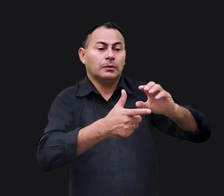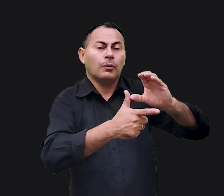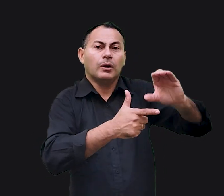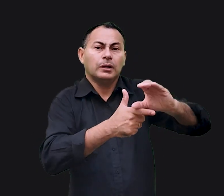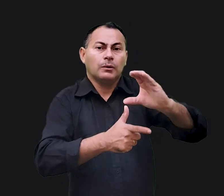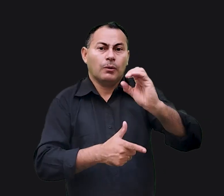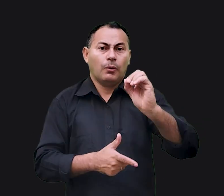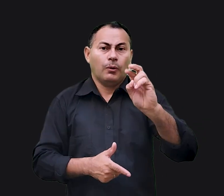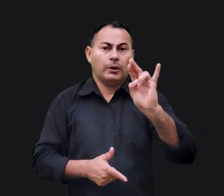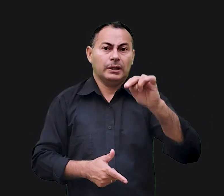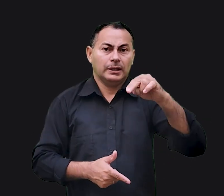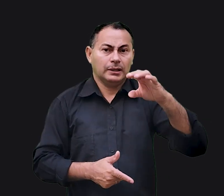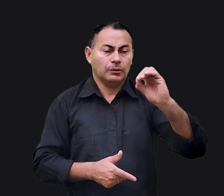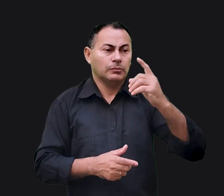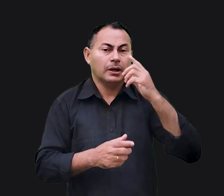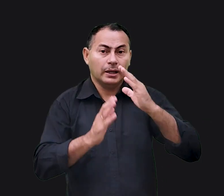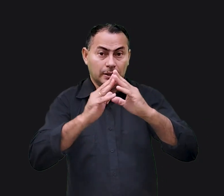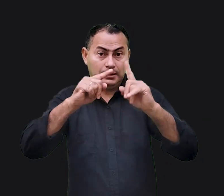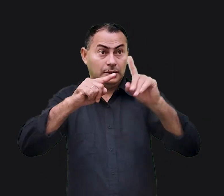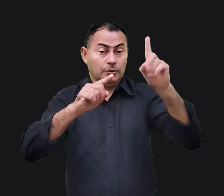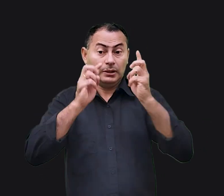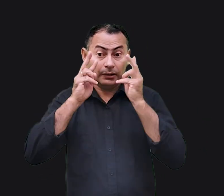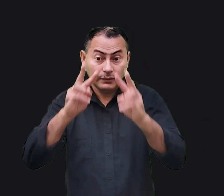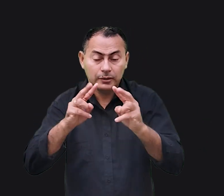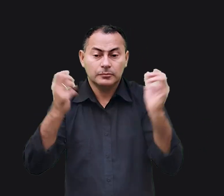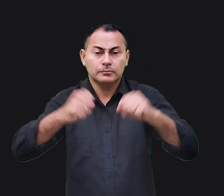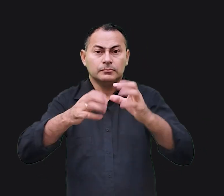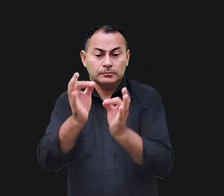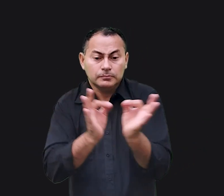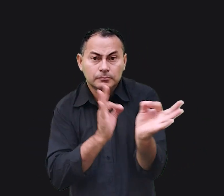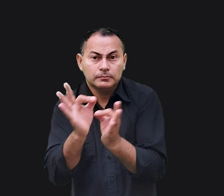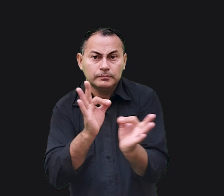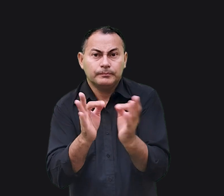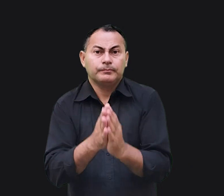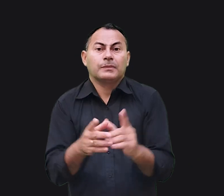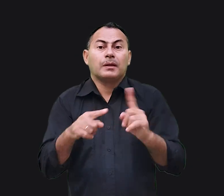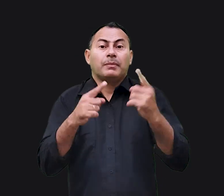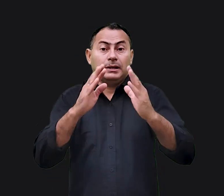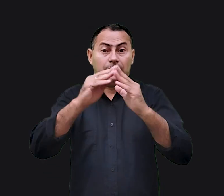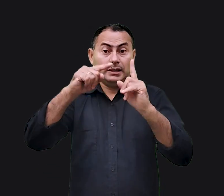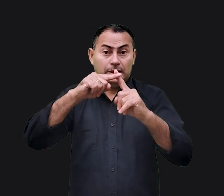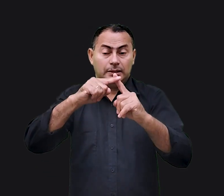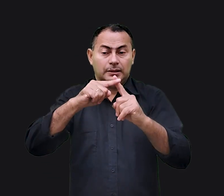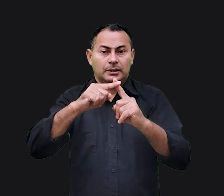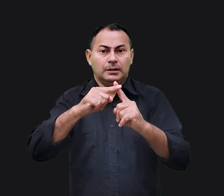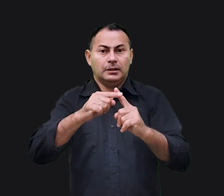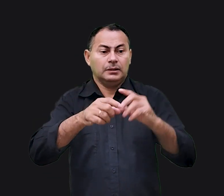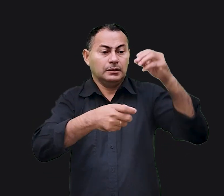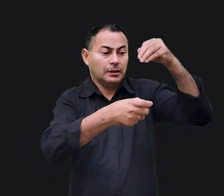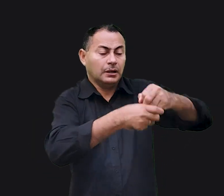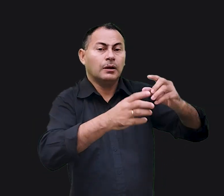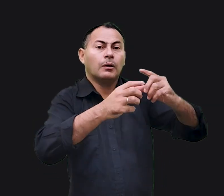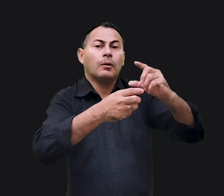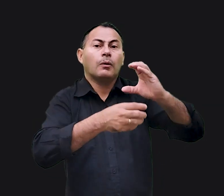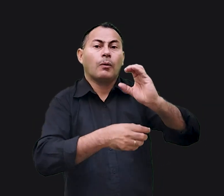lembram? A igreja de Deus é invisível, é mais do que uma organização. Mas a igreja que está em Corinto é